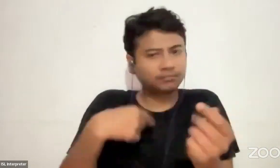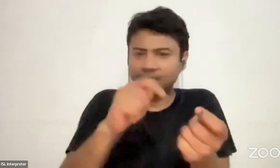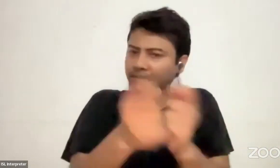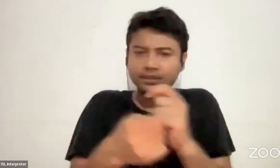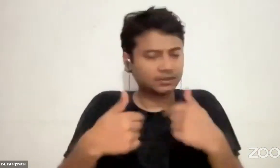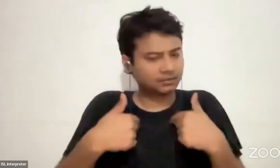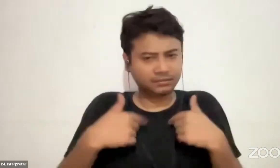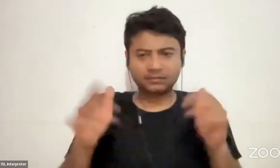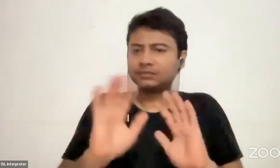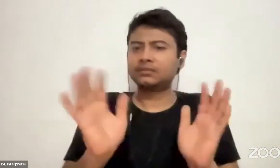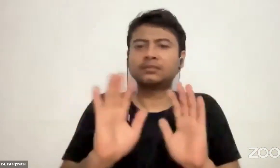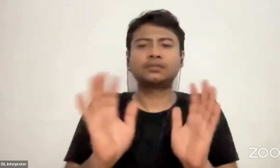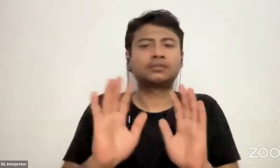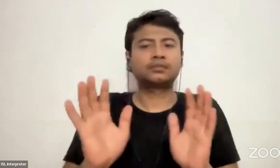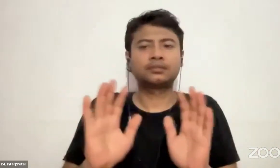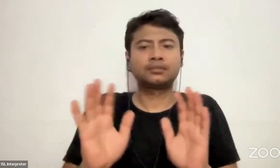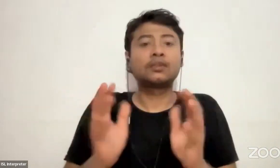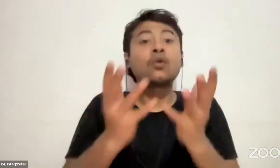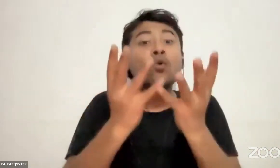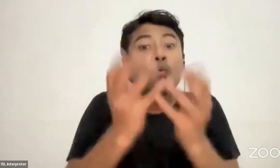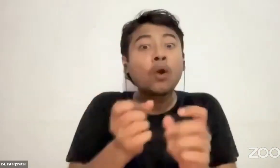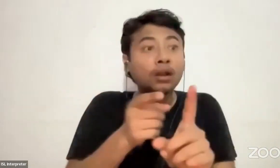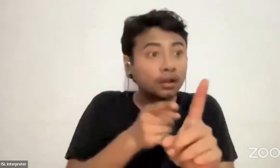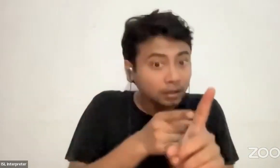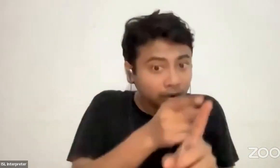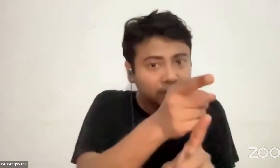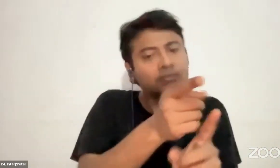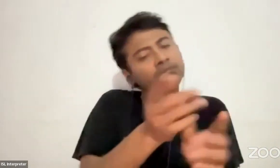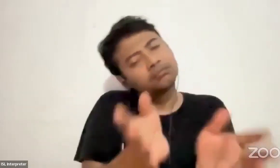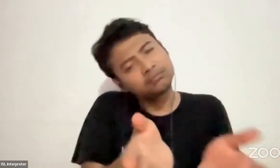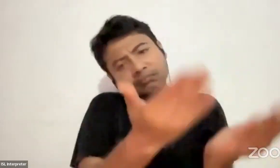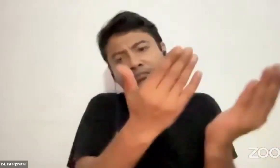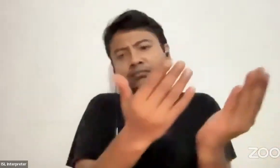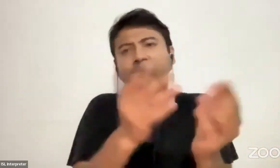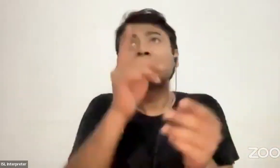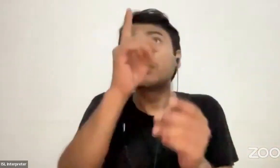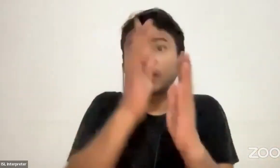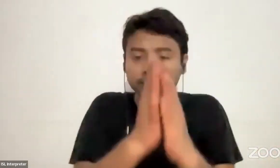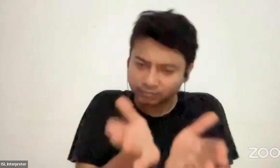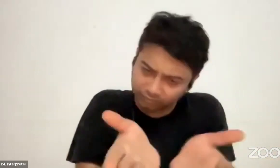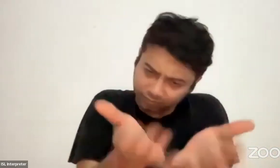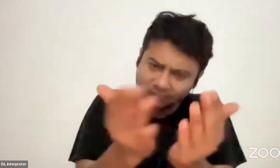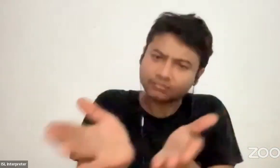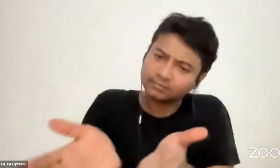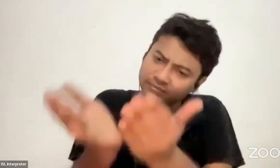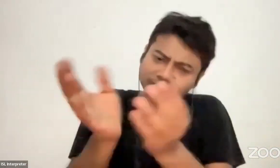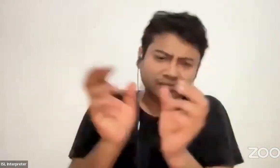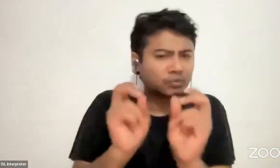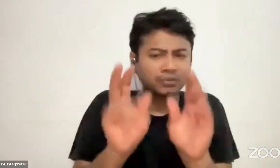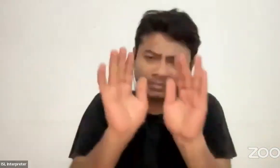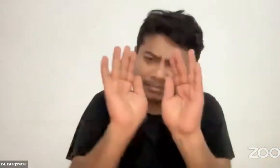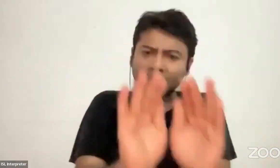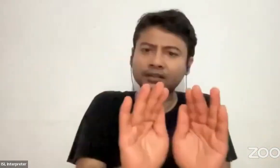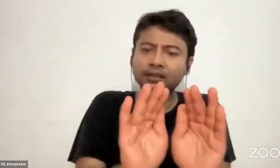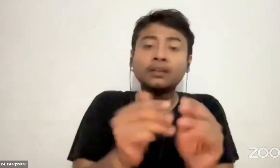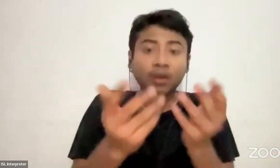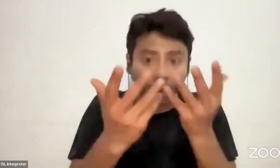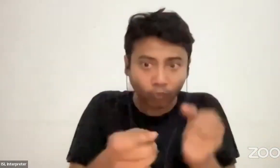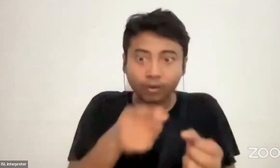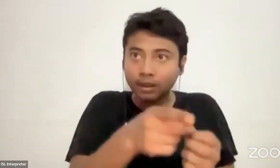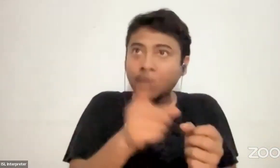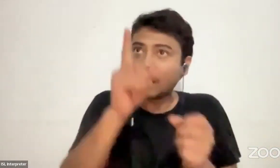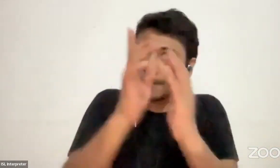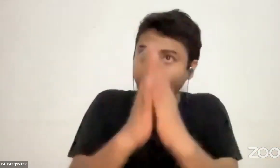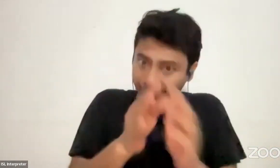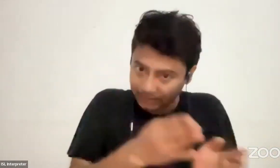और फिर भगवान इसमें बता रहे हैं कि मैं श्रद्धा क्यों स्थिर करता हूं, जिससे वो उसकी अच्छे से भक्ति कर सके। अब